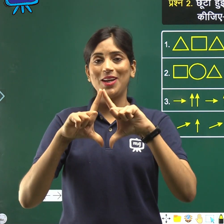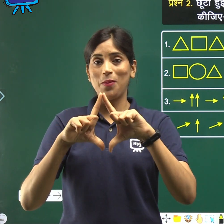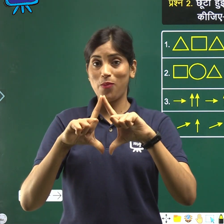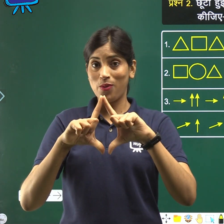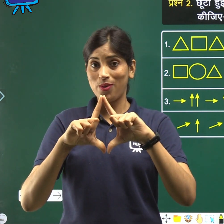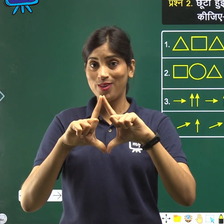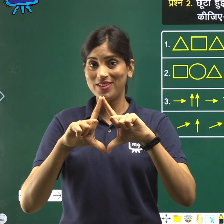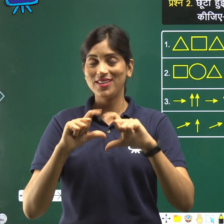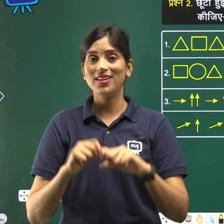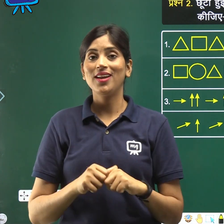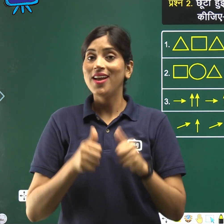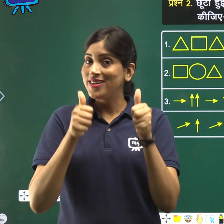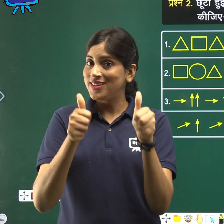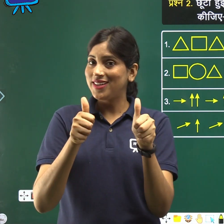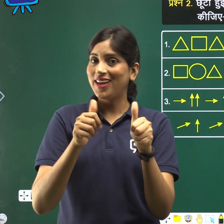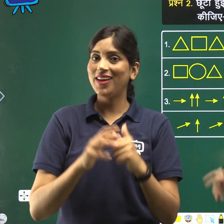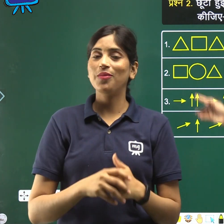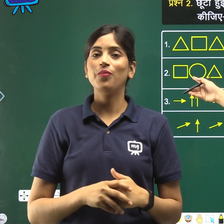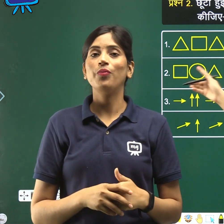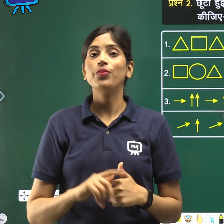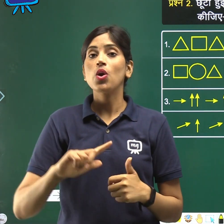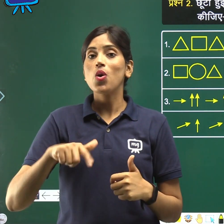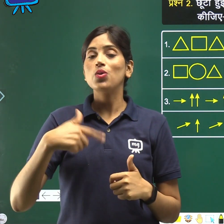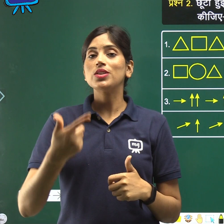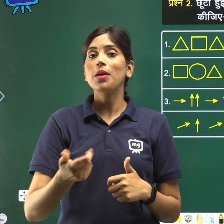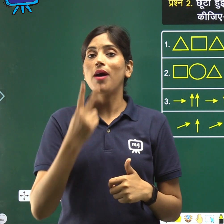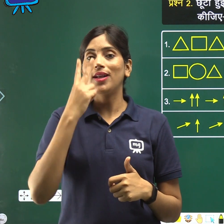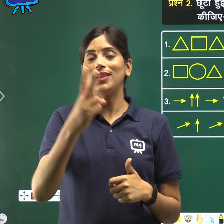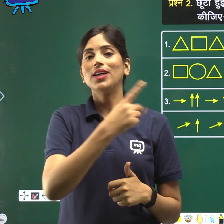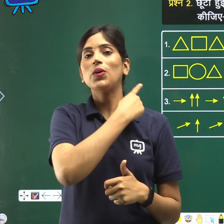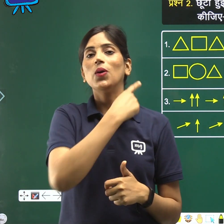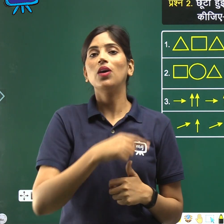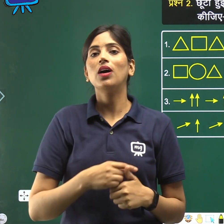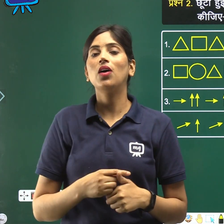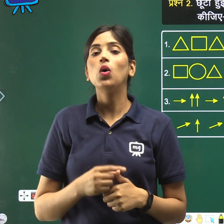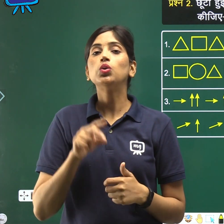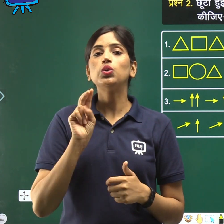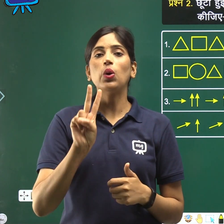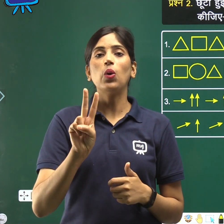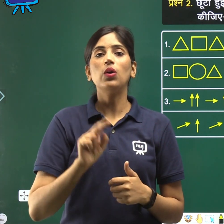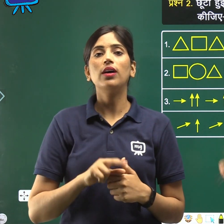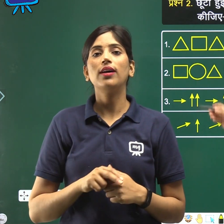त्रिभुज। ठीक है। उसके बाद देखो, 2